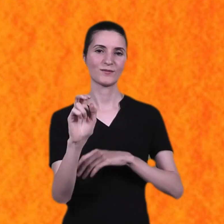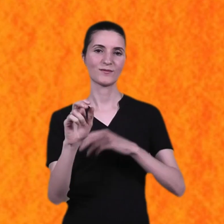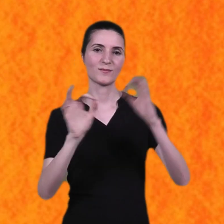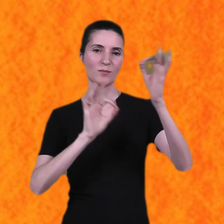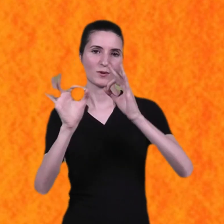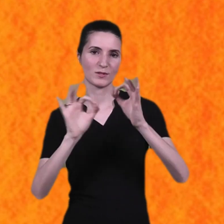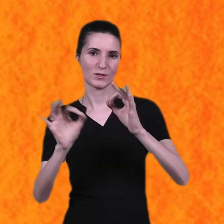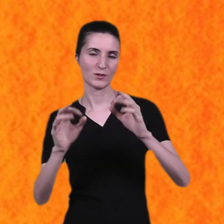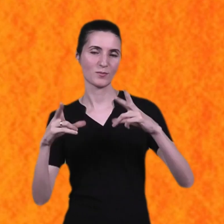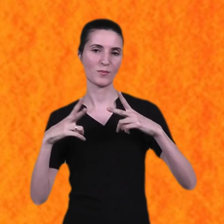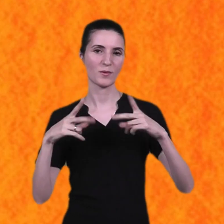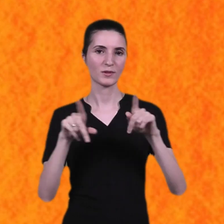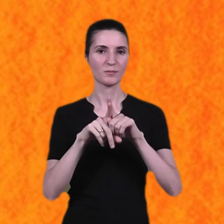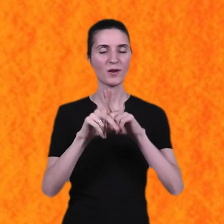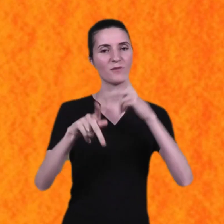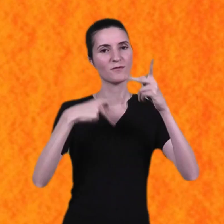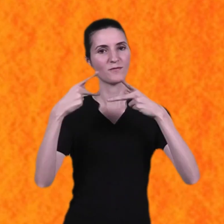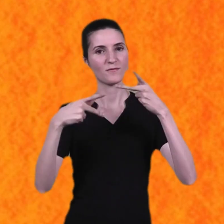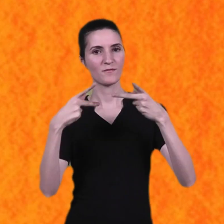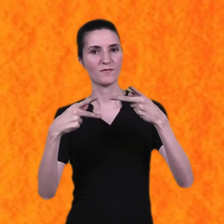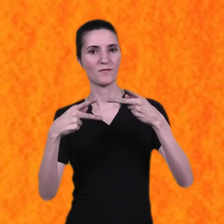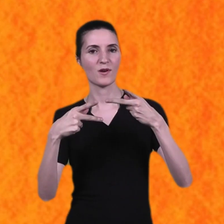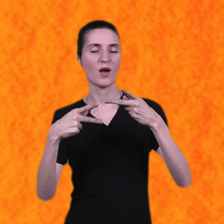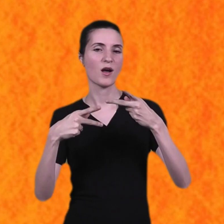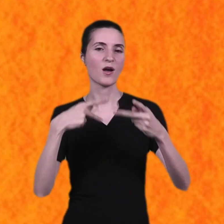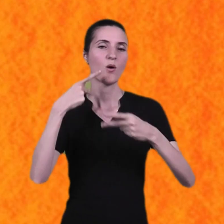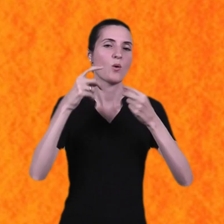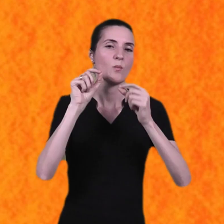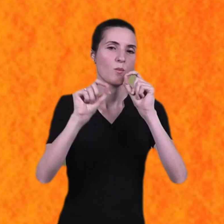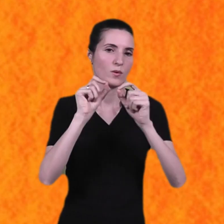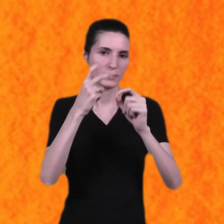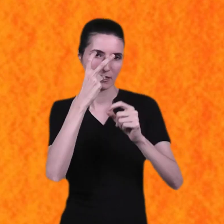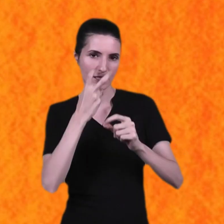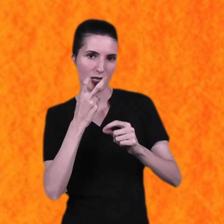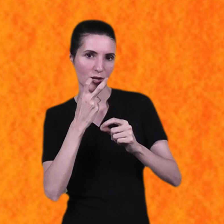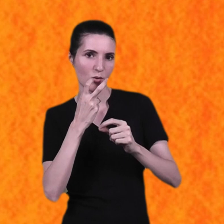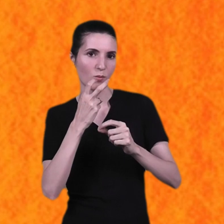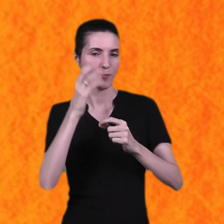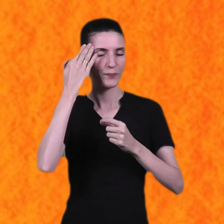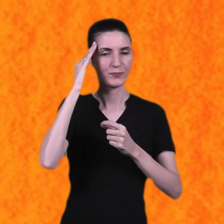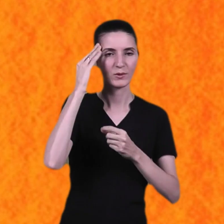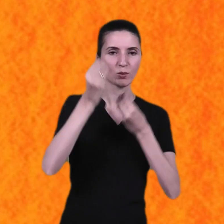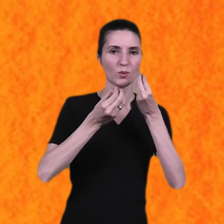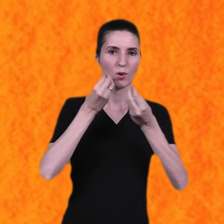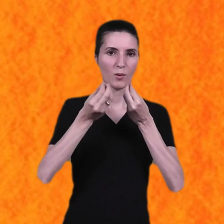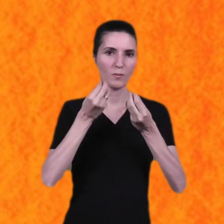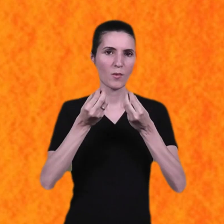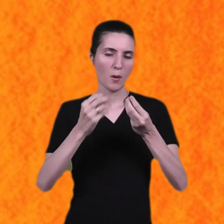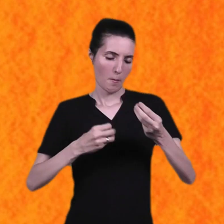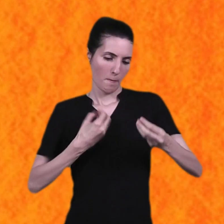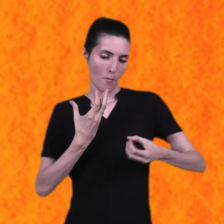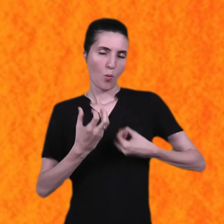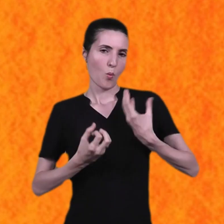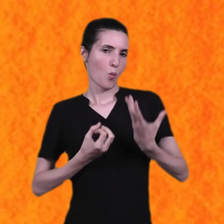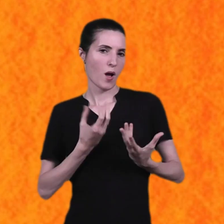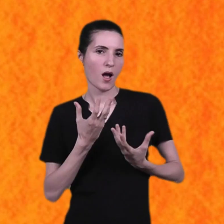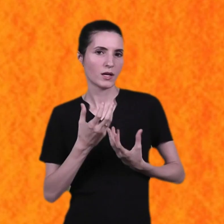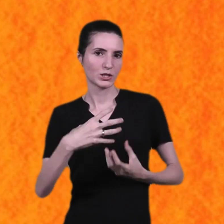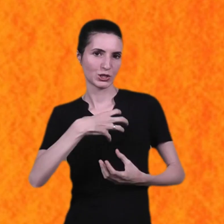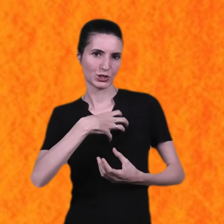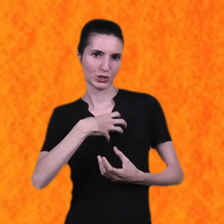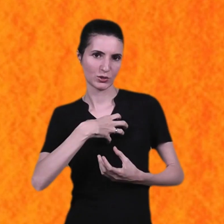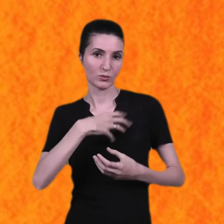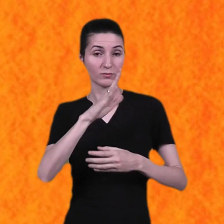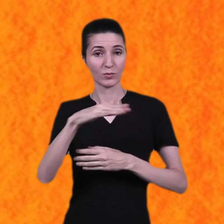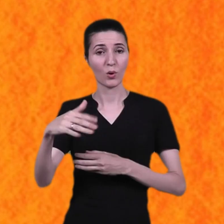sobre audiodescrição poética e audiodescrição funcional. Isso mesmo, Isabel. Não podia ter uma pessoa